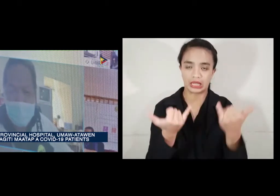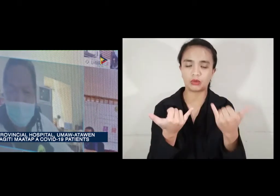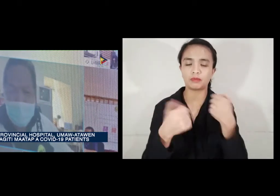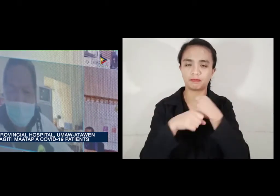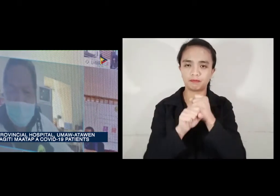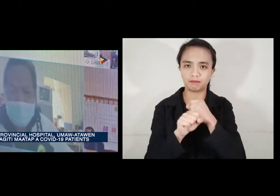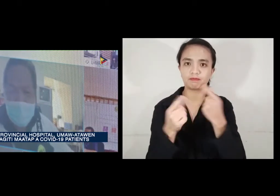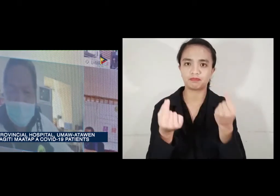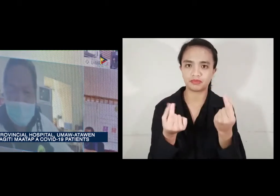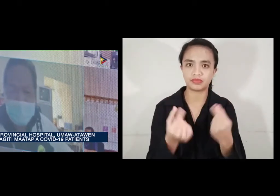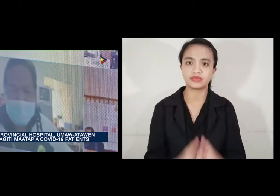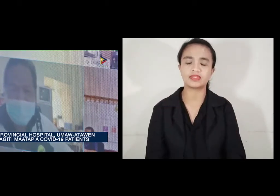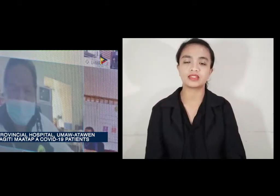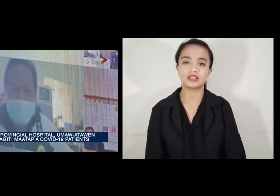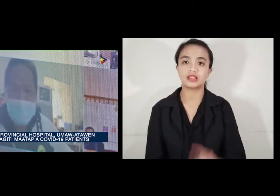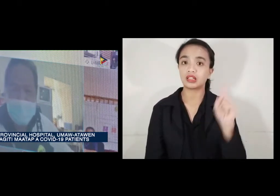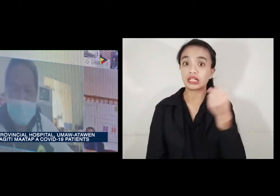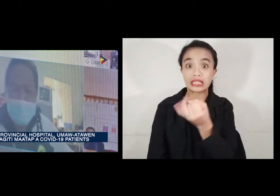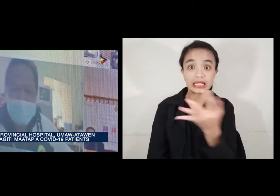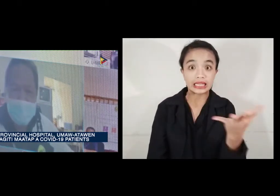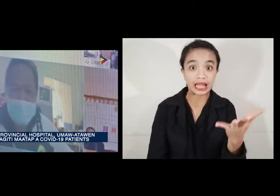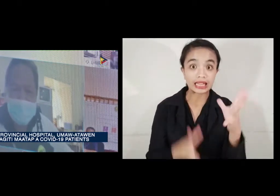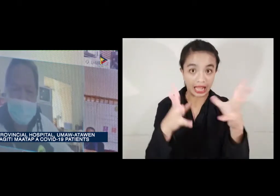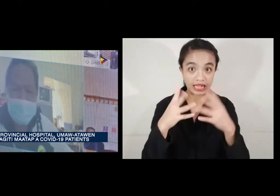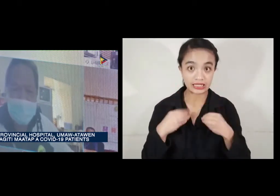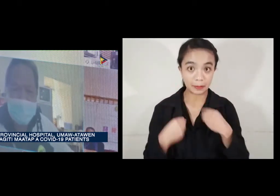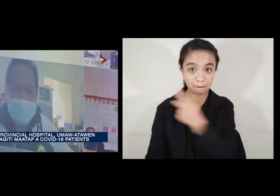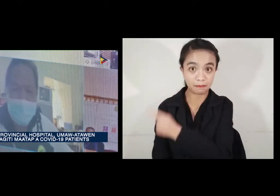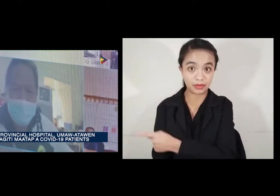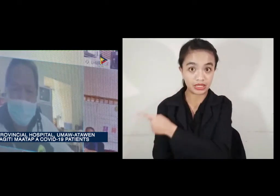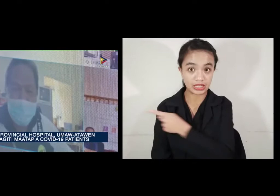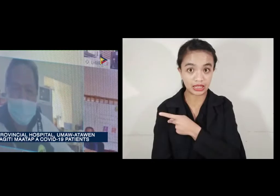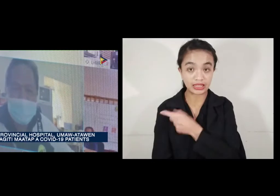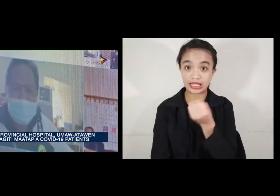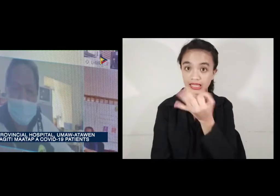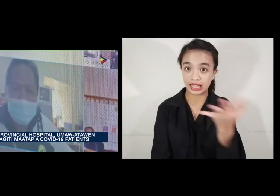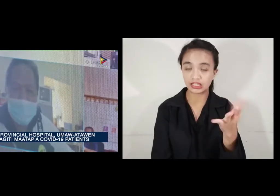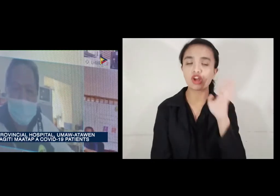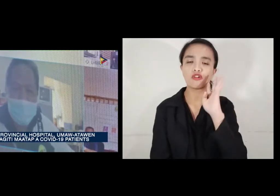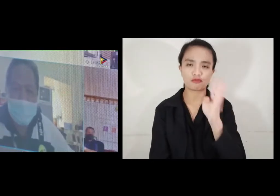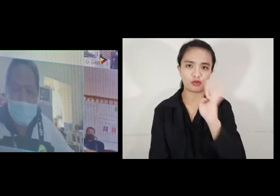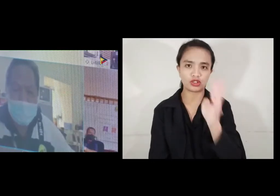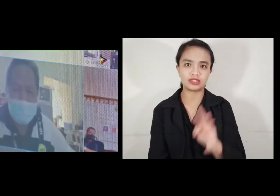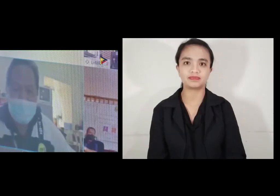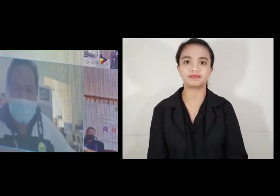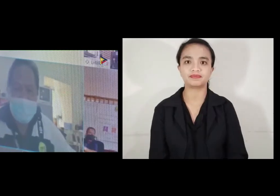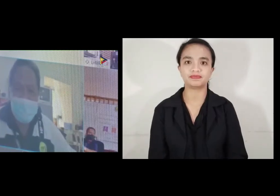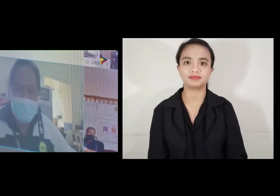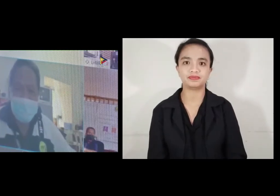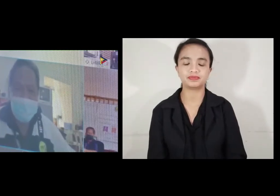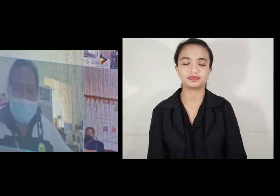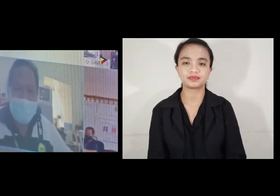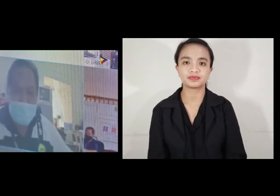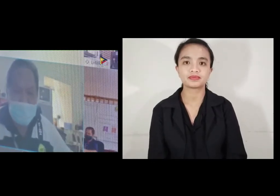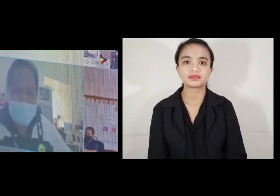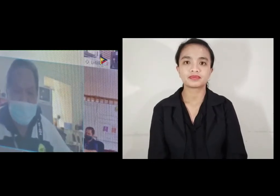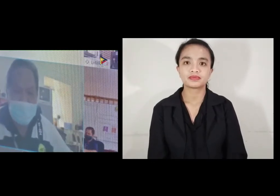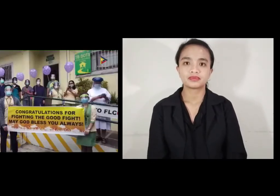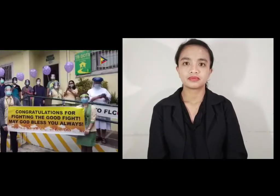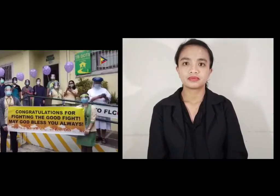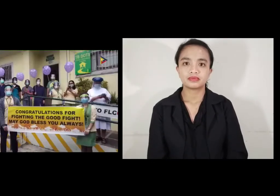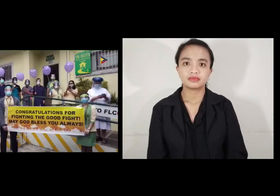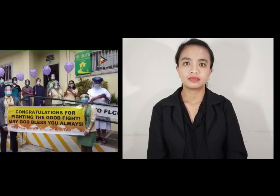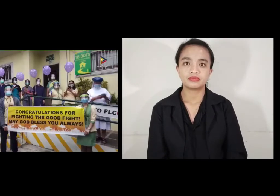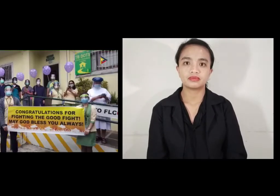po. Capacity po noon, pwede pong mag-admit ng 40 patients po.